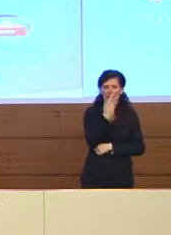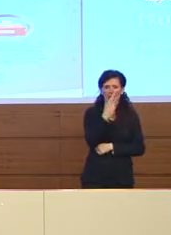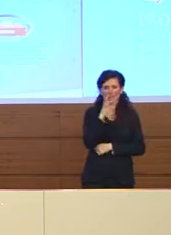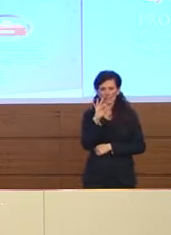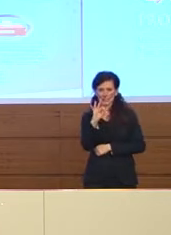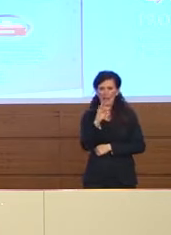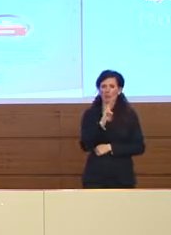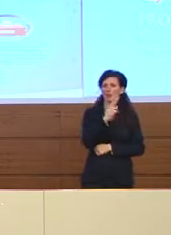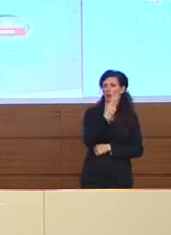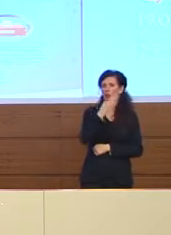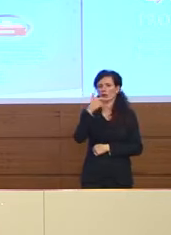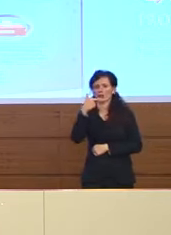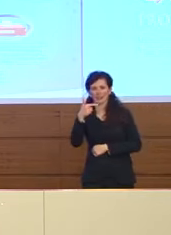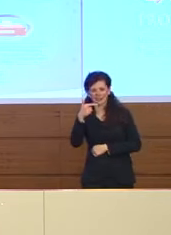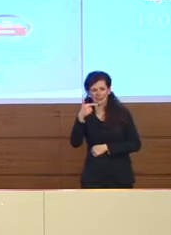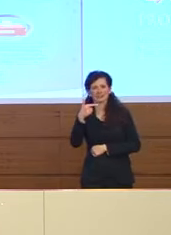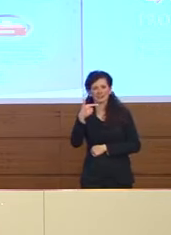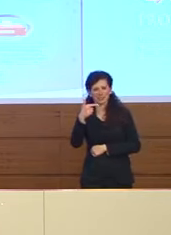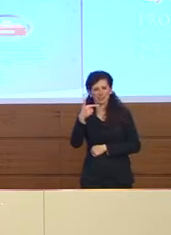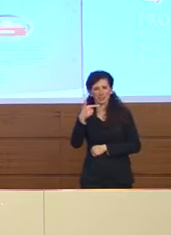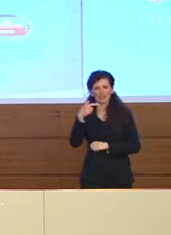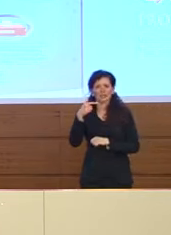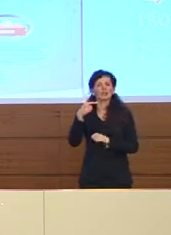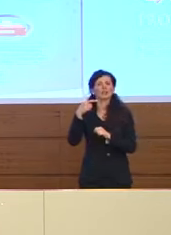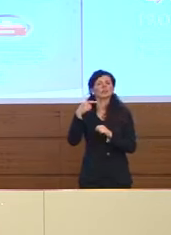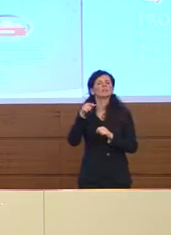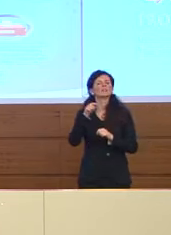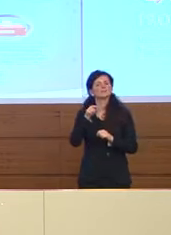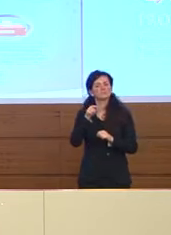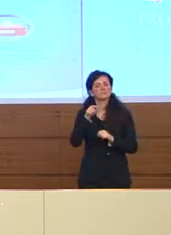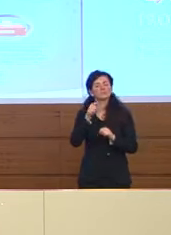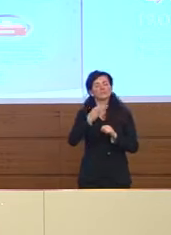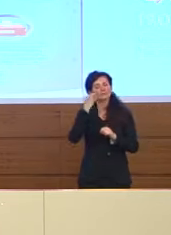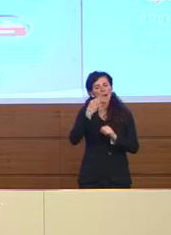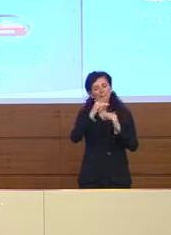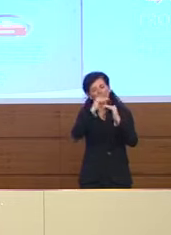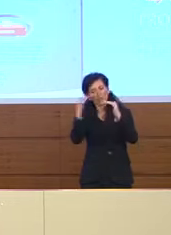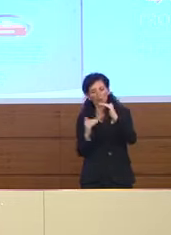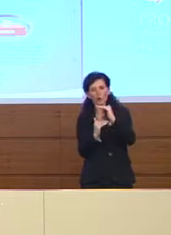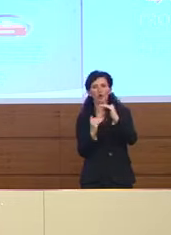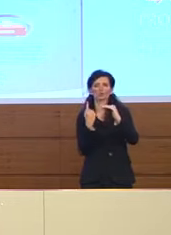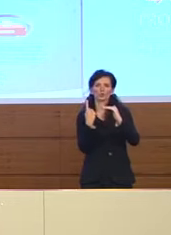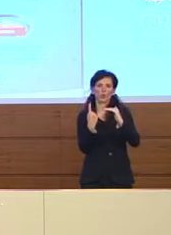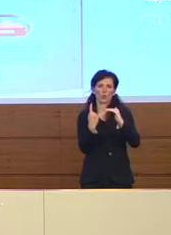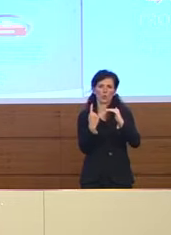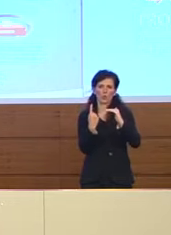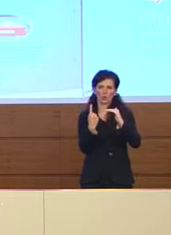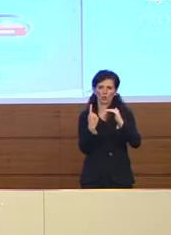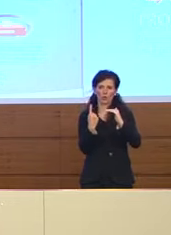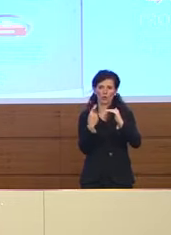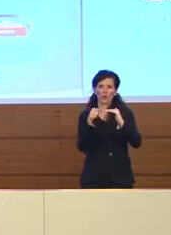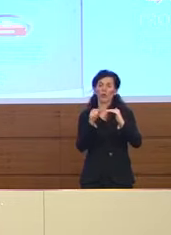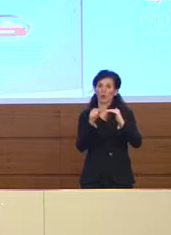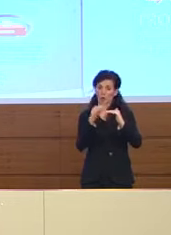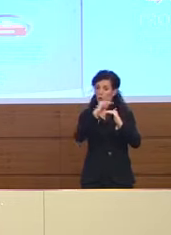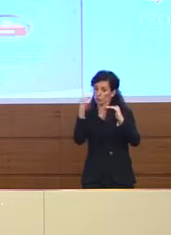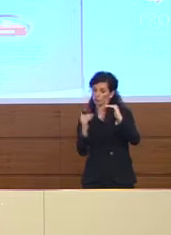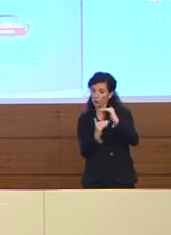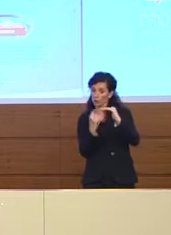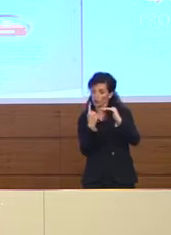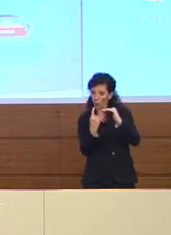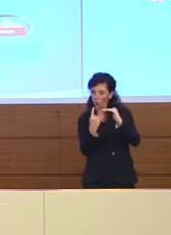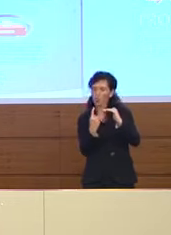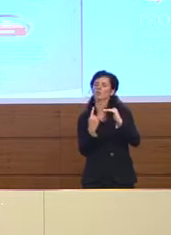più appropriatamente al di sotto di 1 in maniera tale da evitare